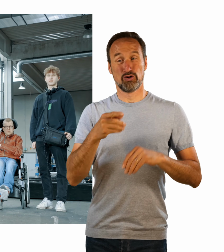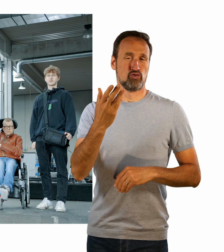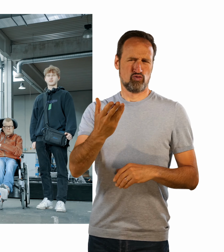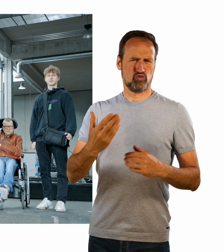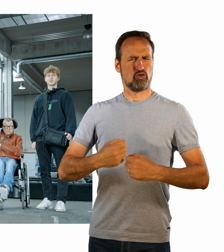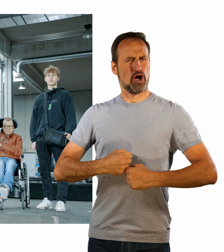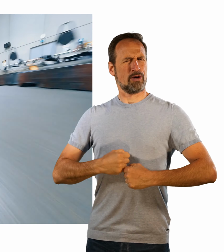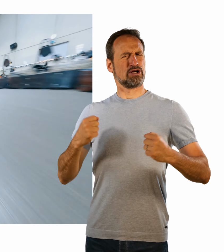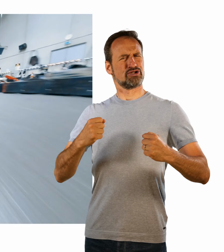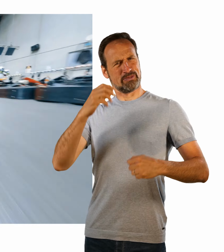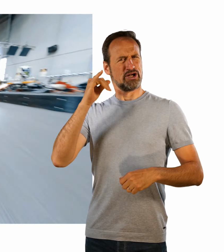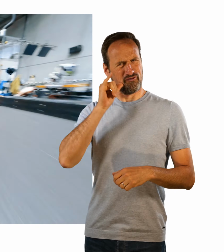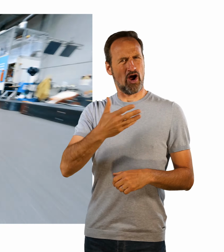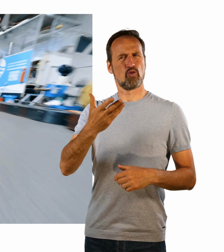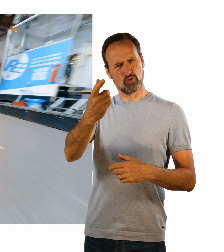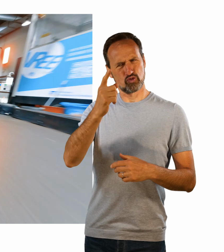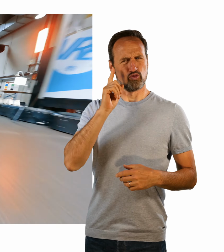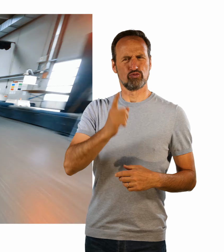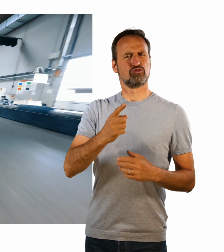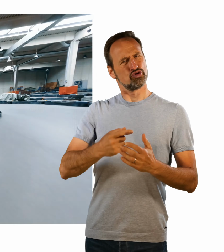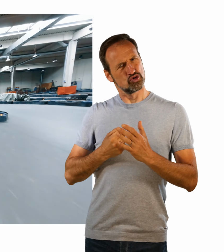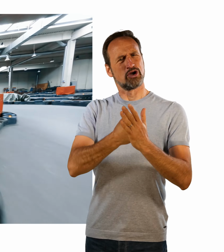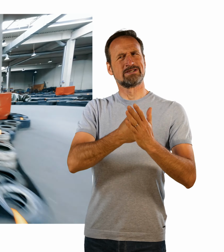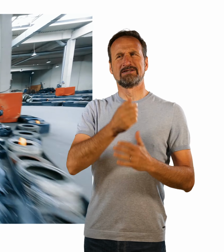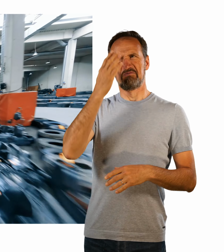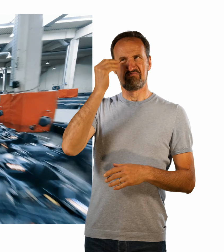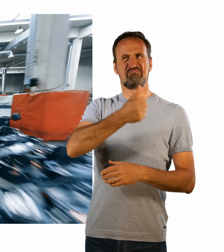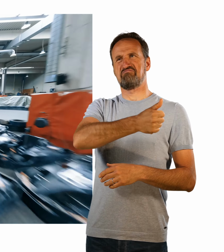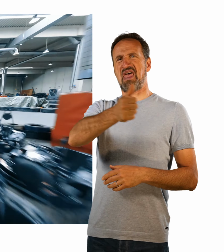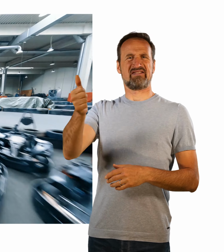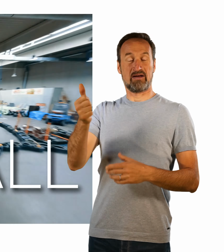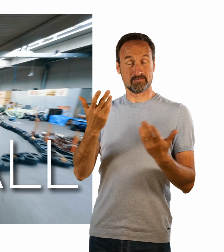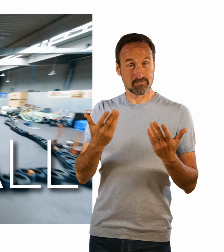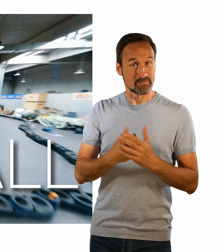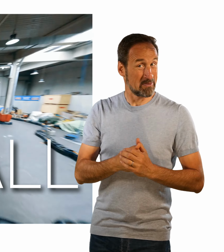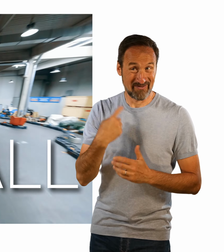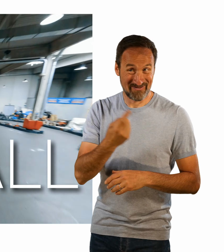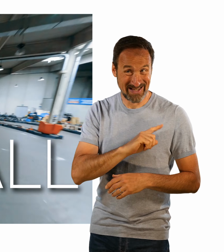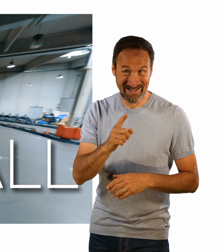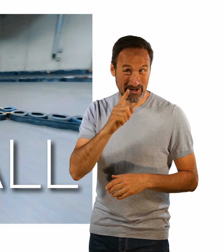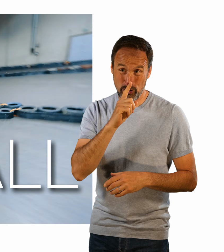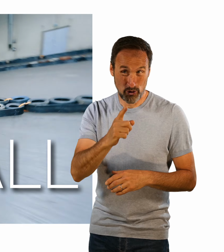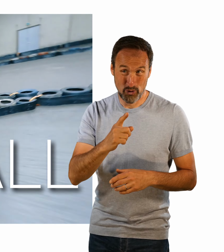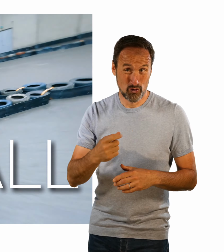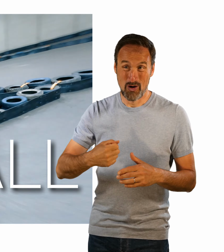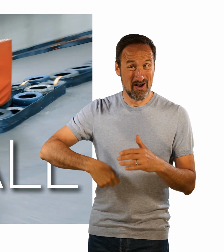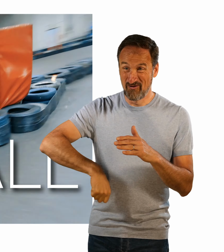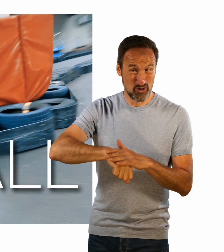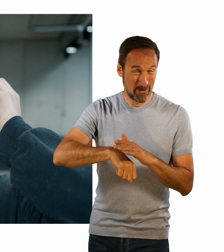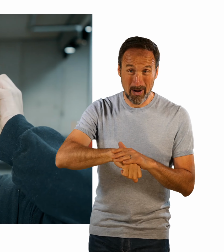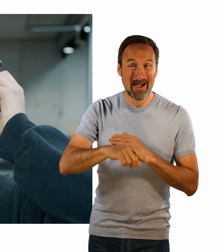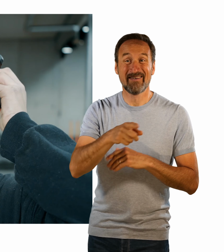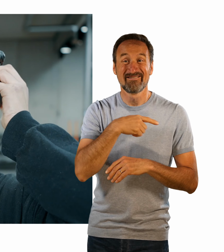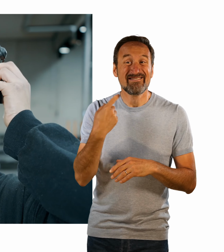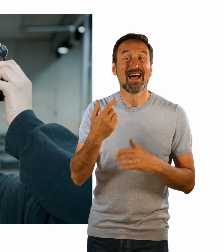männerdominierte Team durchsetzen. Wir spielen aber nicht nur Fußball, sondern Kartball. Als ich gelesen habe, worum es heute